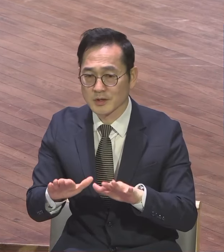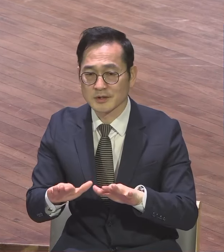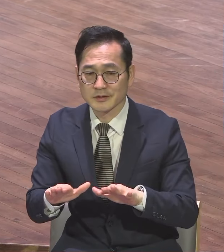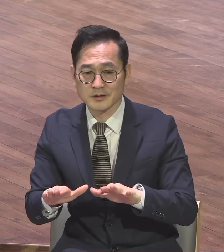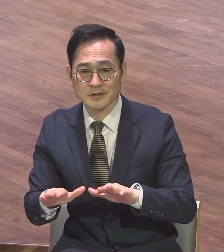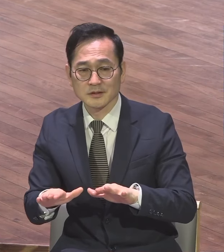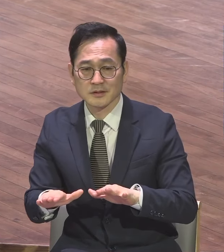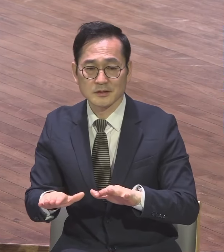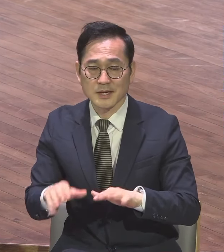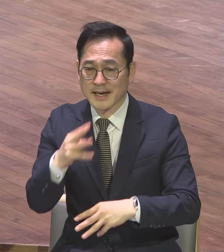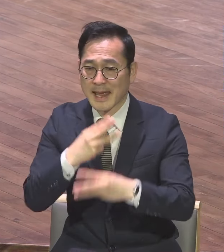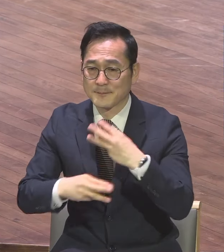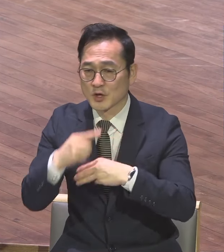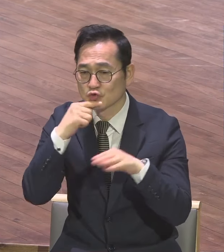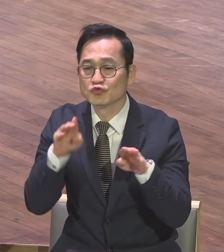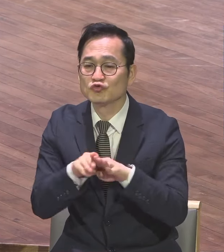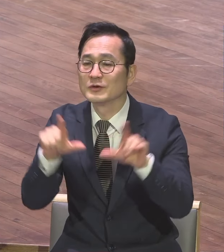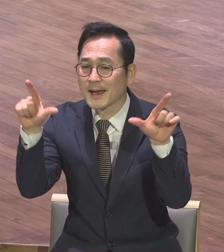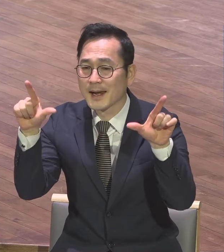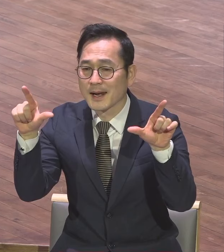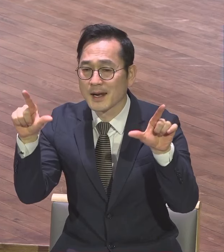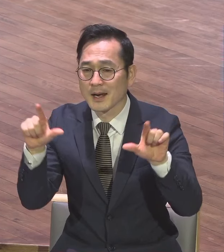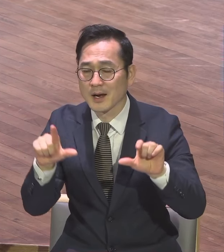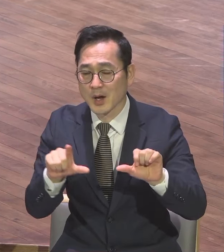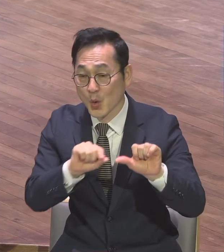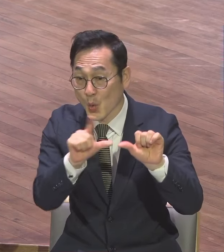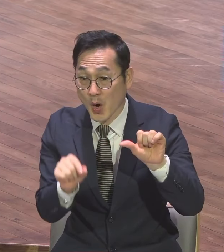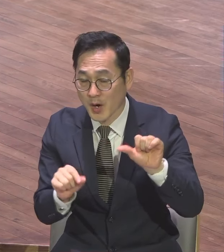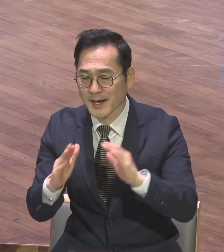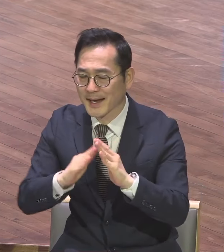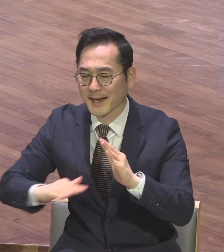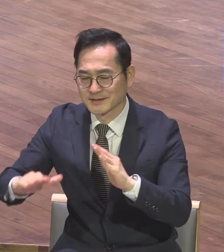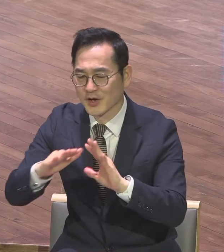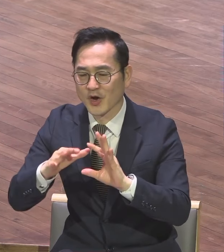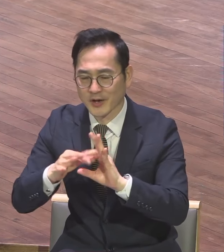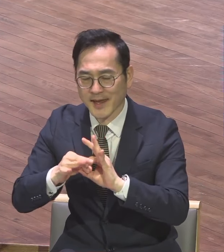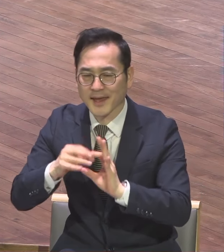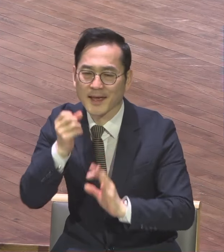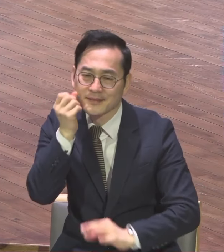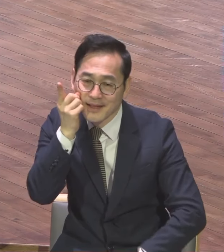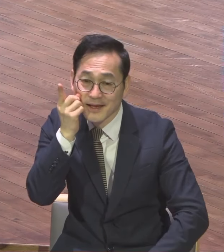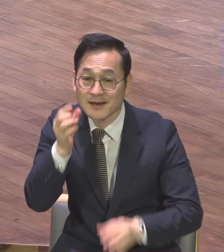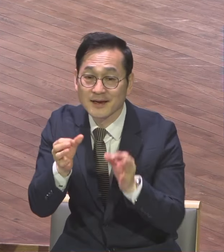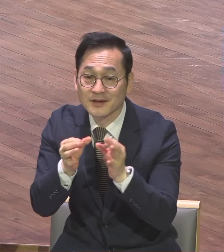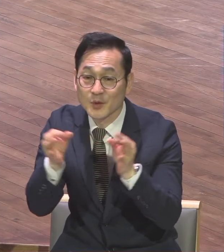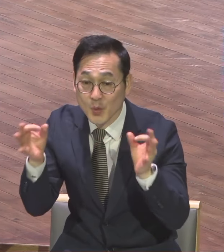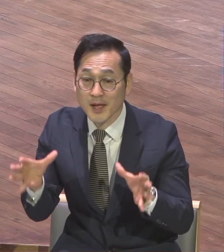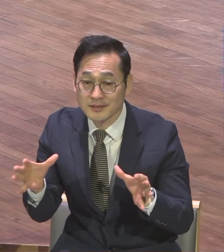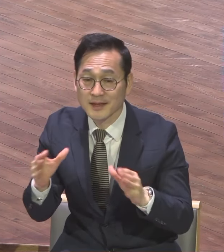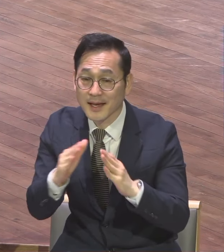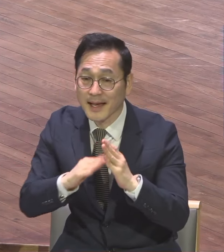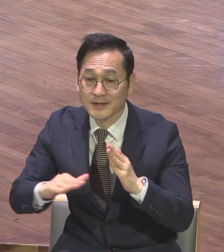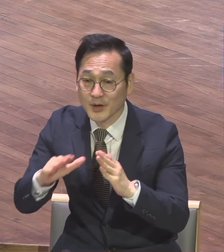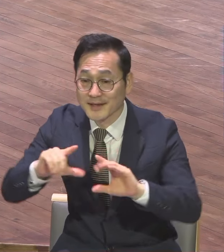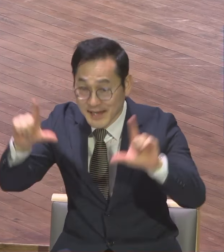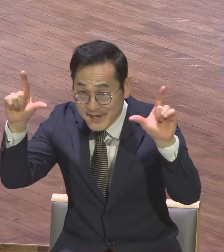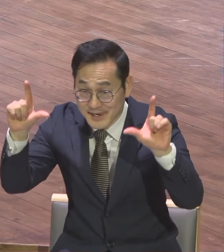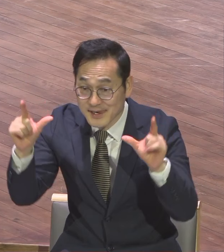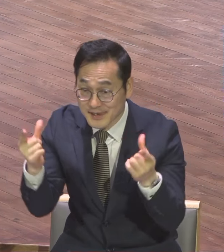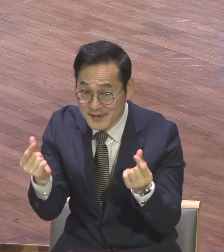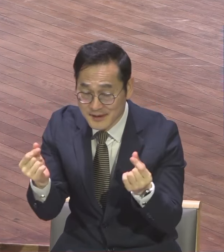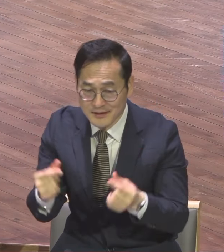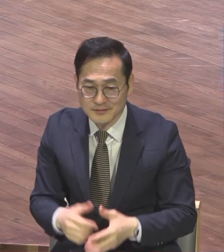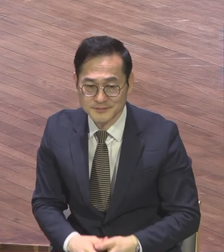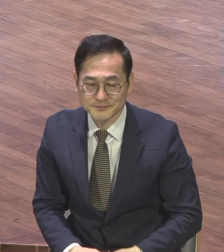지키는 주일입니다. 5월을 가정의 달이라 그래서 다양한 행사와 또 날들이 많이